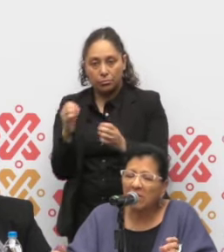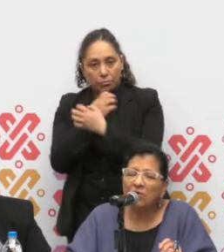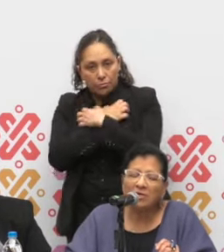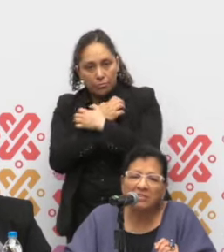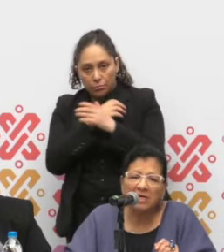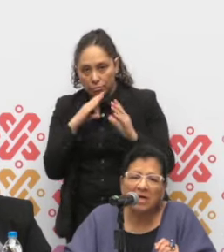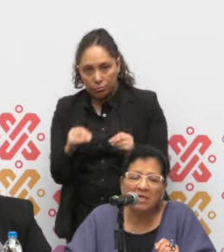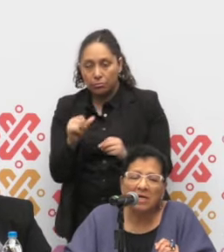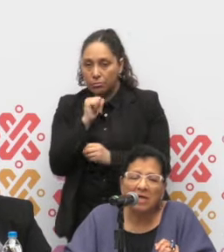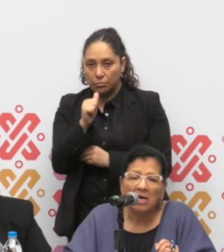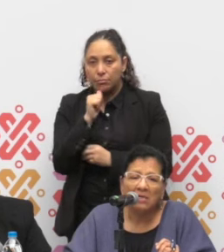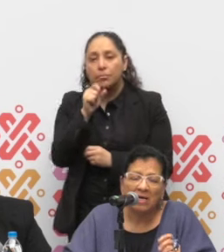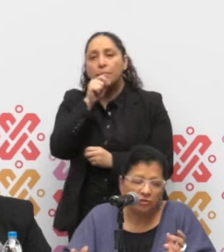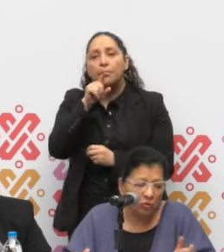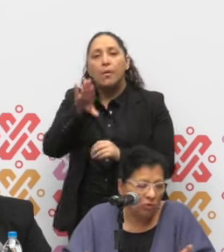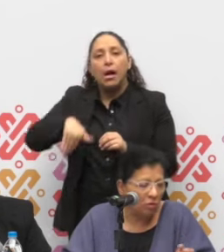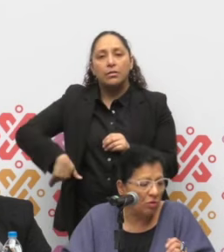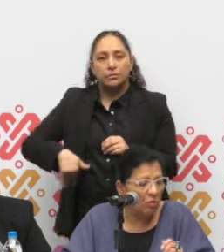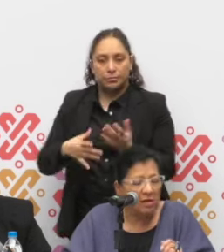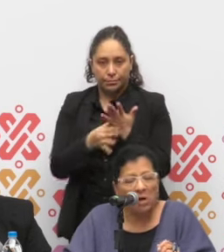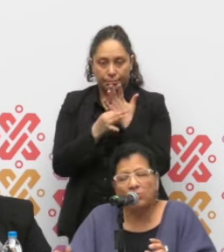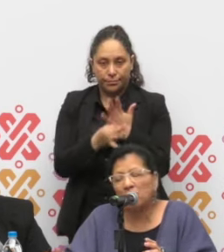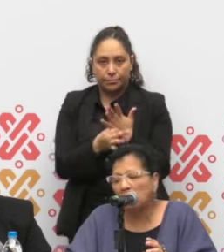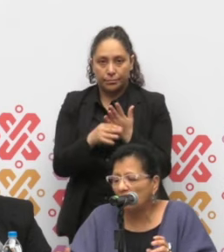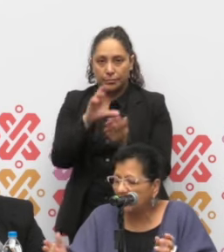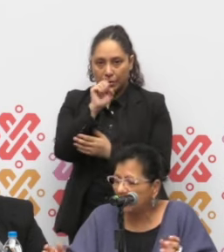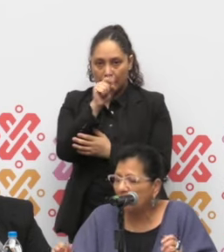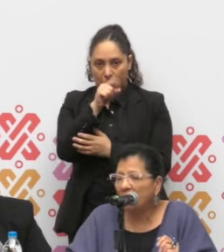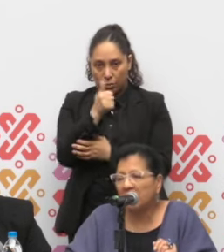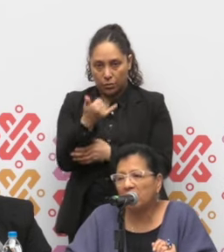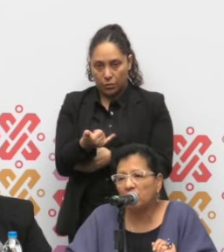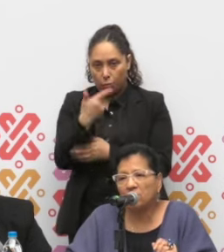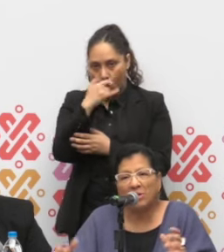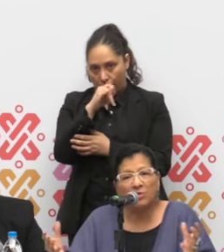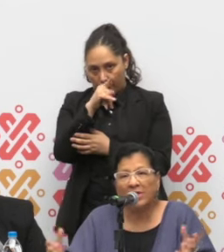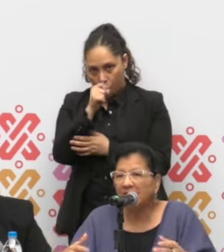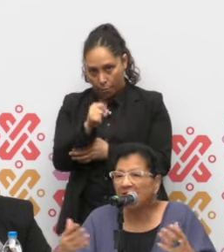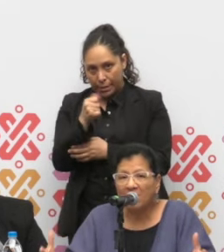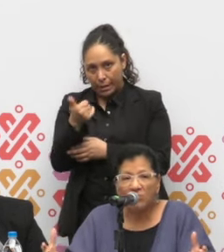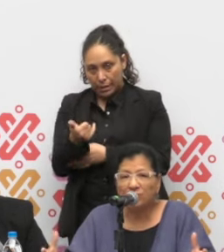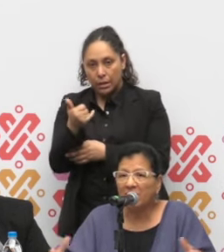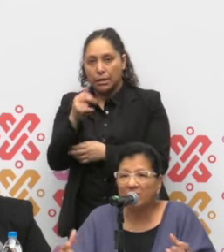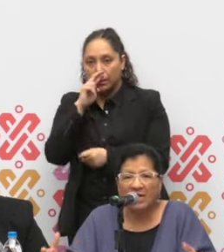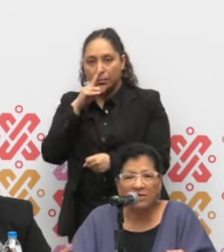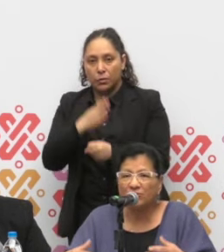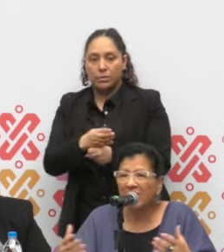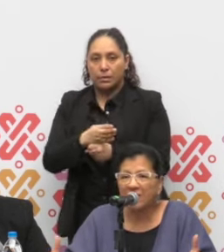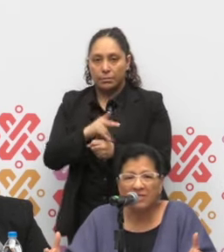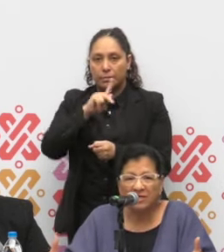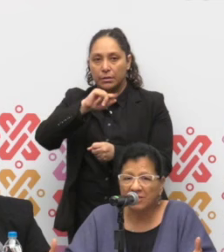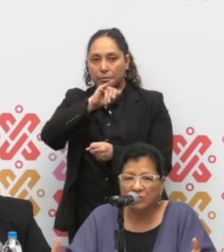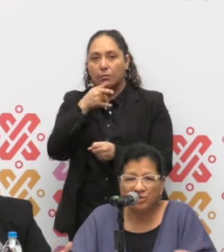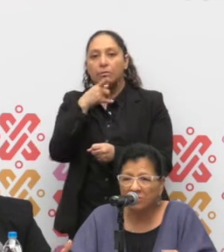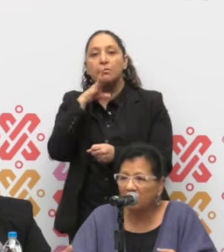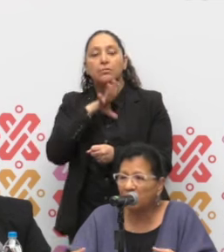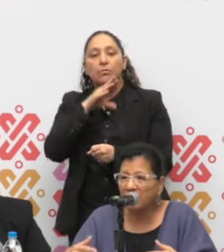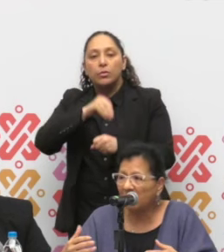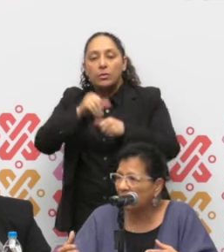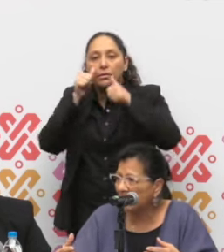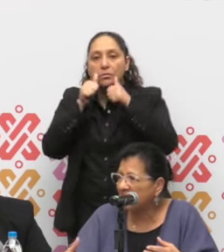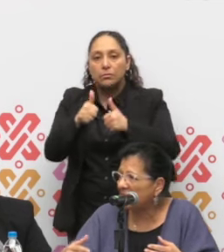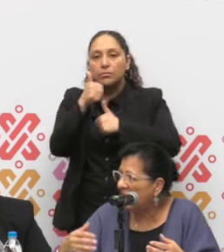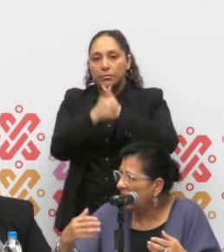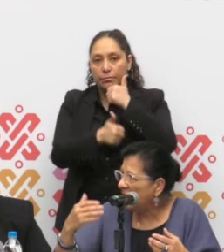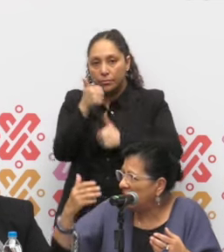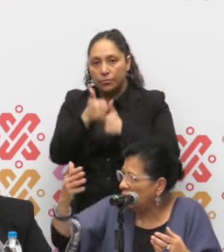como también lo decían tanto Claudio como Guadalupe y la procuradora, tenemos que ver los grandes retos en términos de